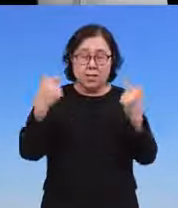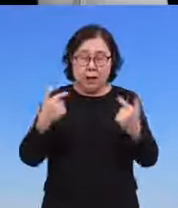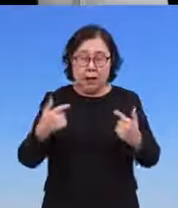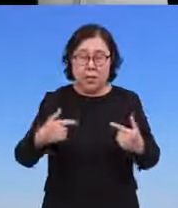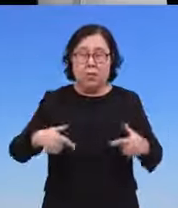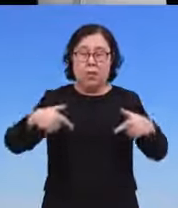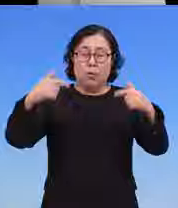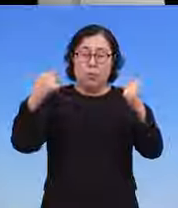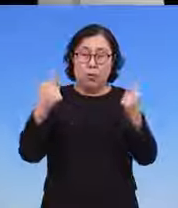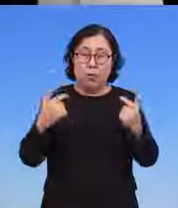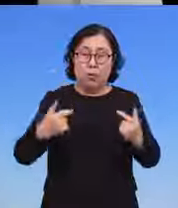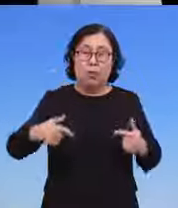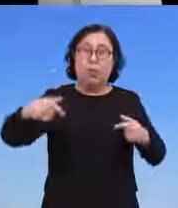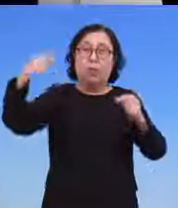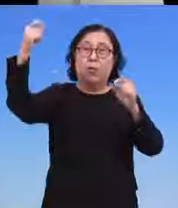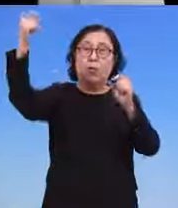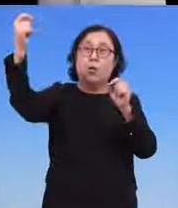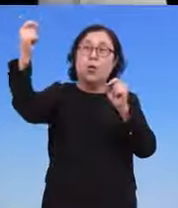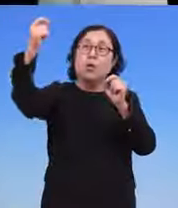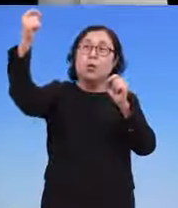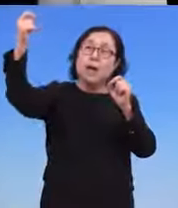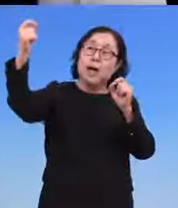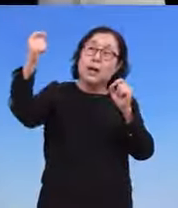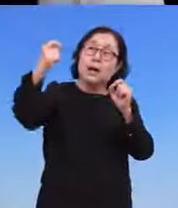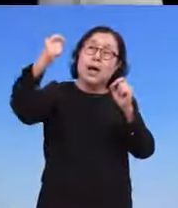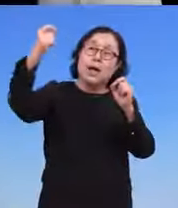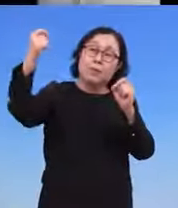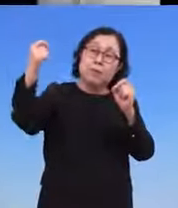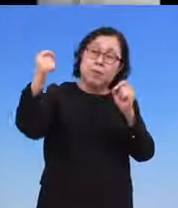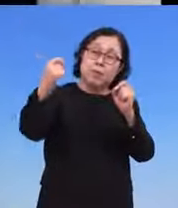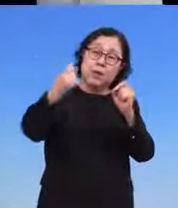날로 날로 가깝도다.